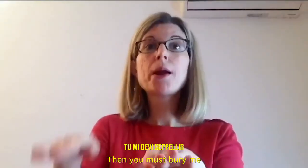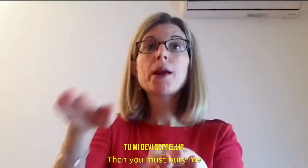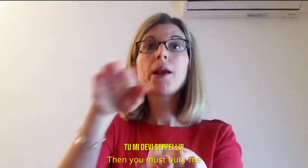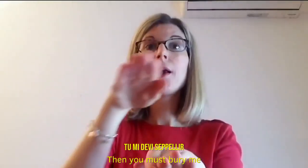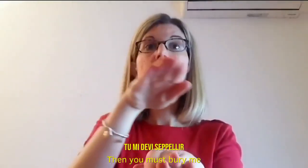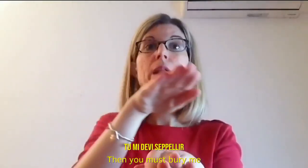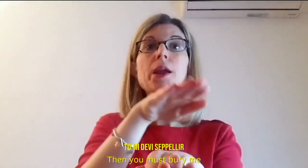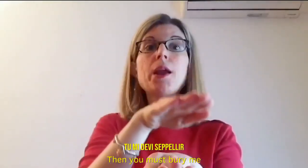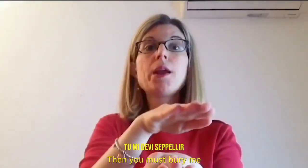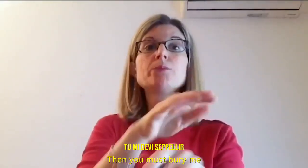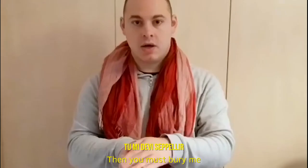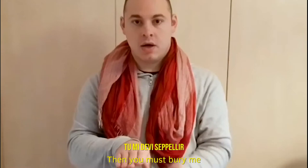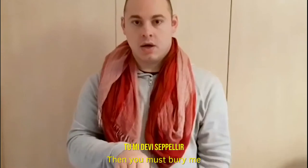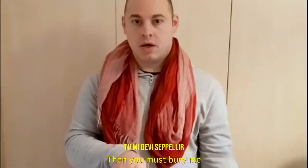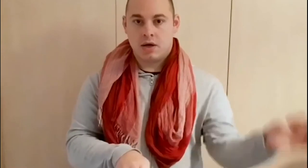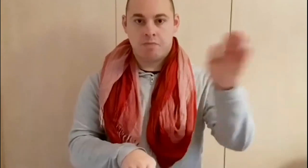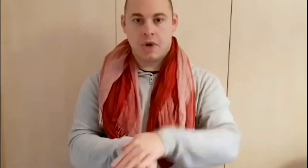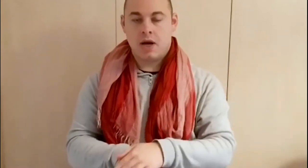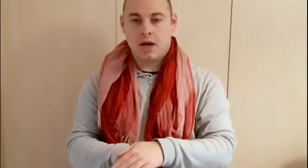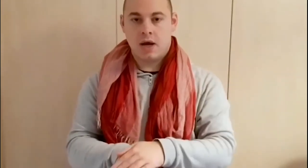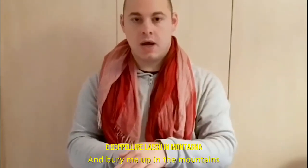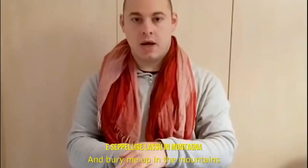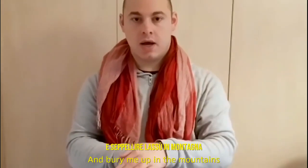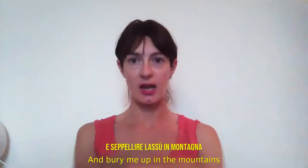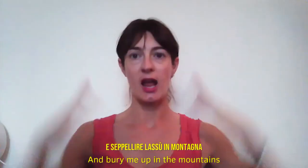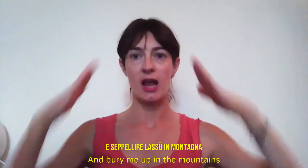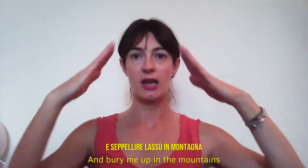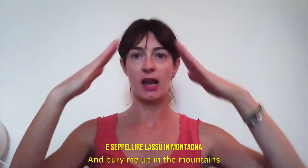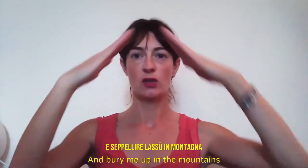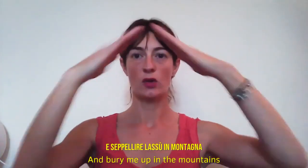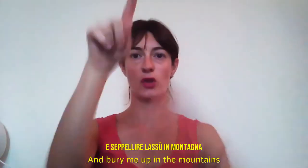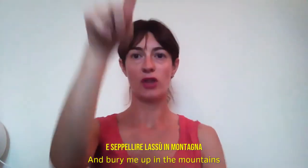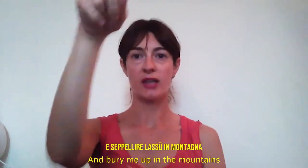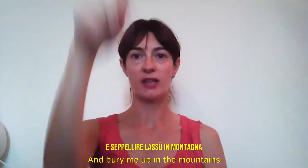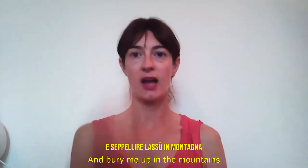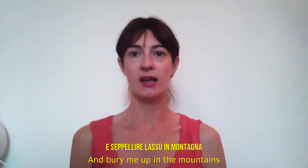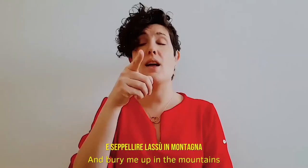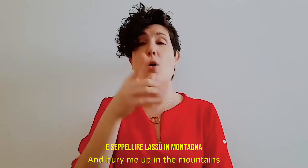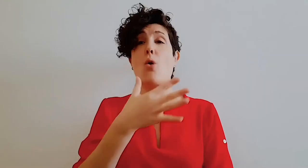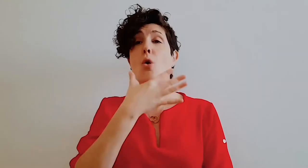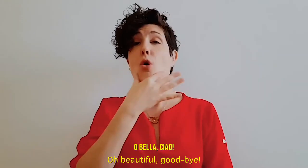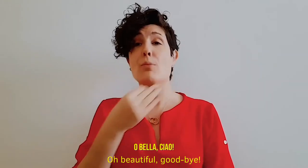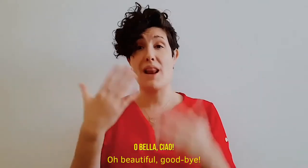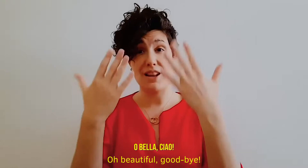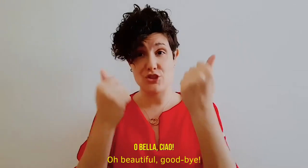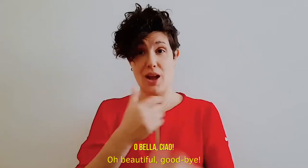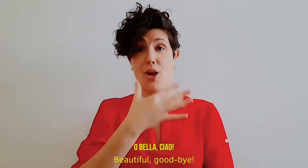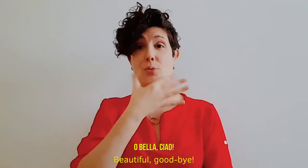seppellir. E seppellire la sui montagna, oh bella ciao,